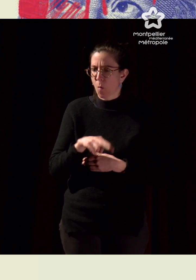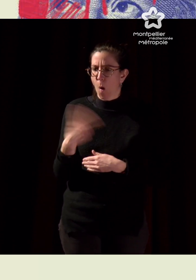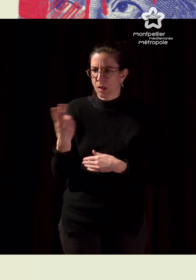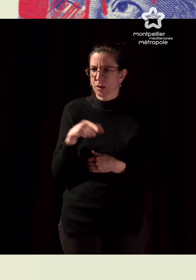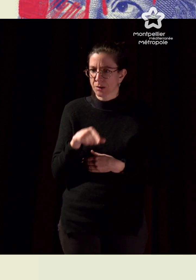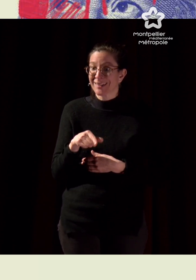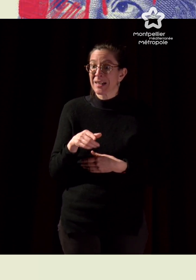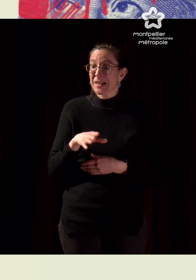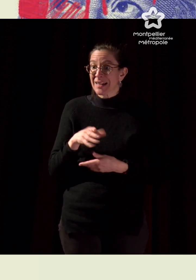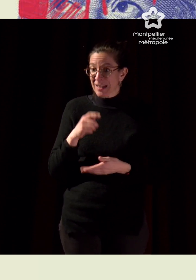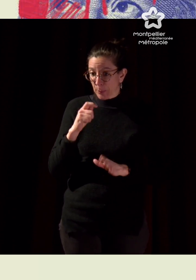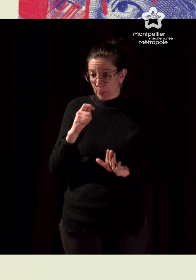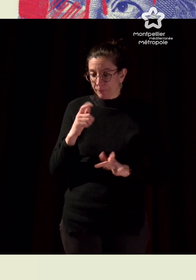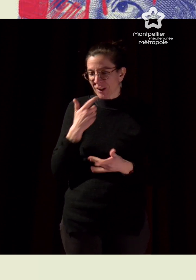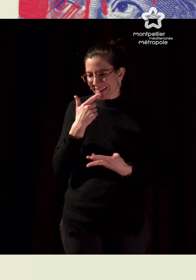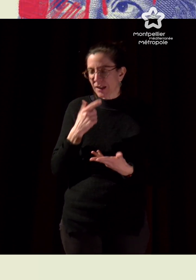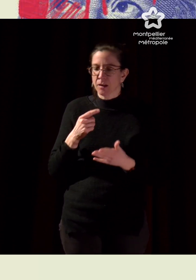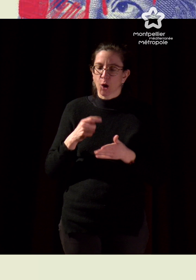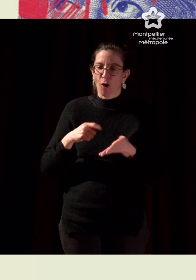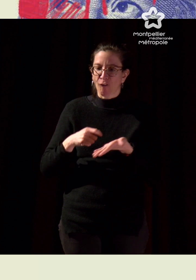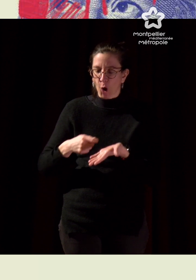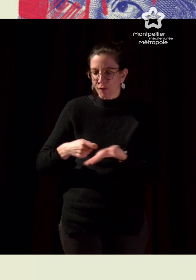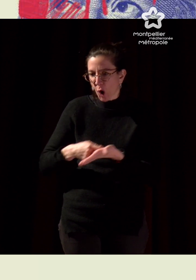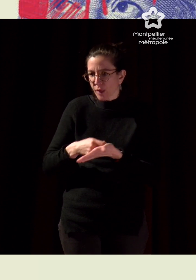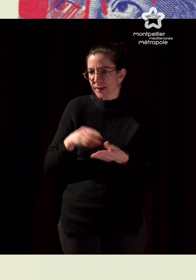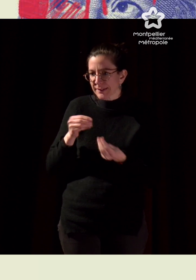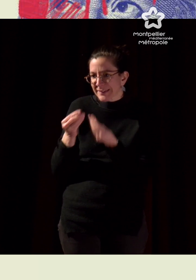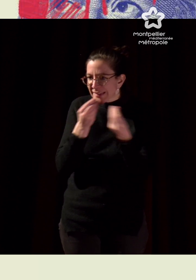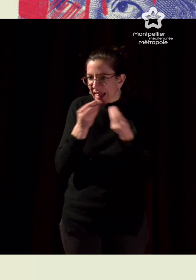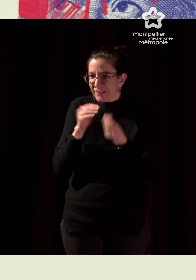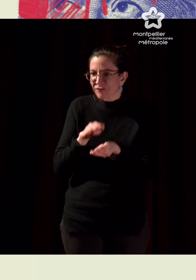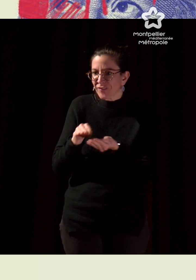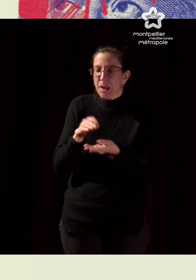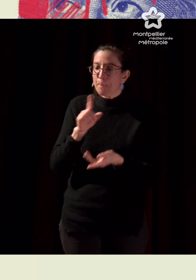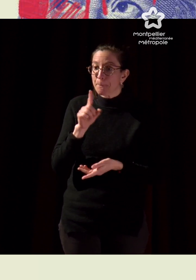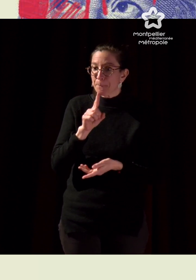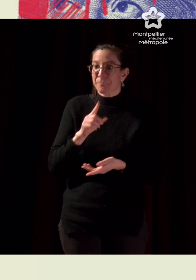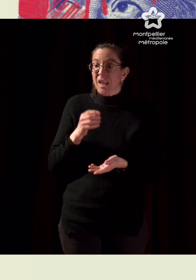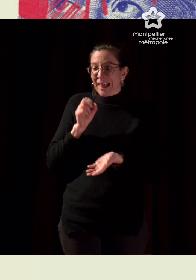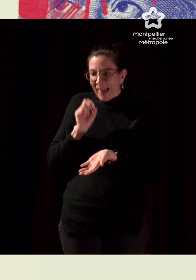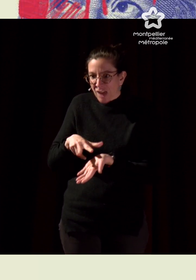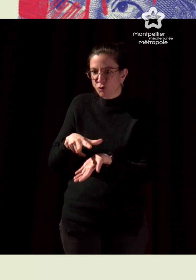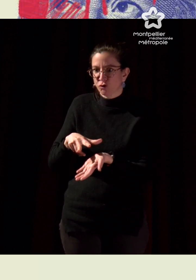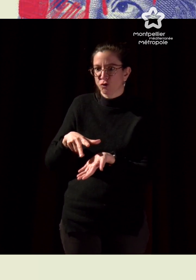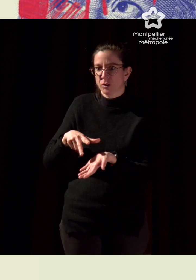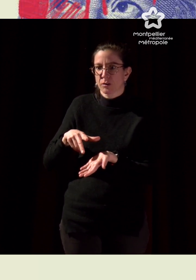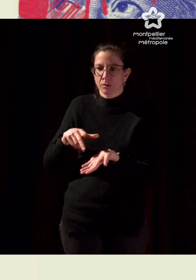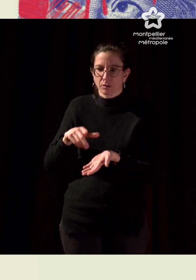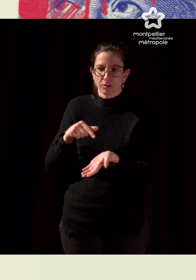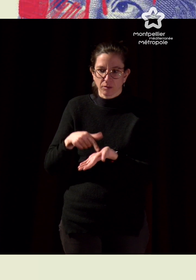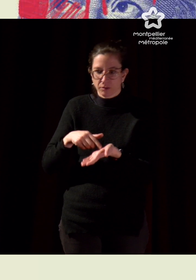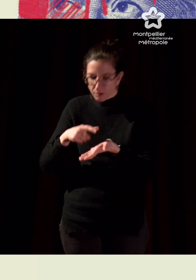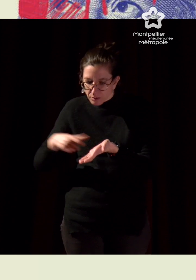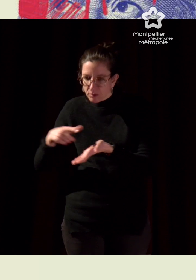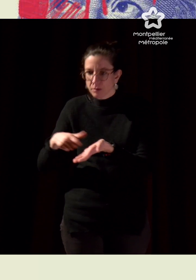de la salive. Pas en frottant, mais en crachant dans des petits tubes. Et dans ces cas-là, c'est intéressant parce qu'on n'a